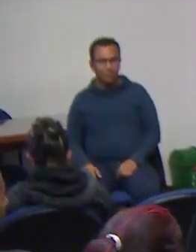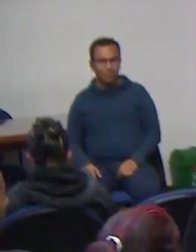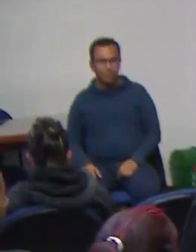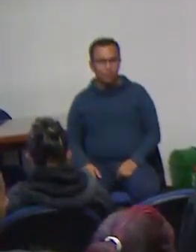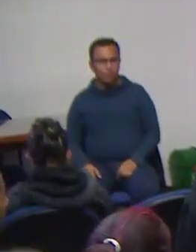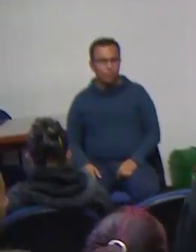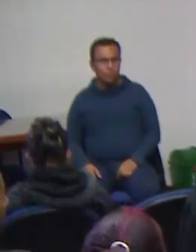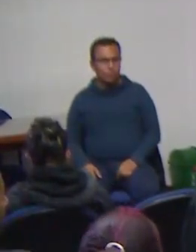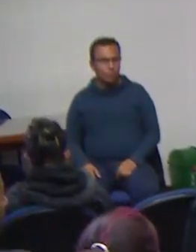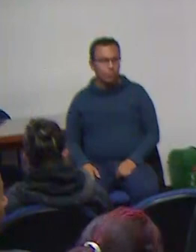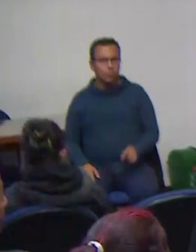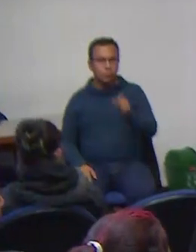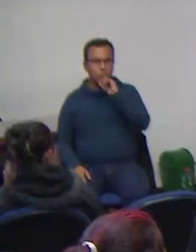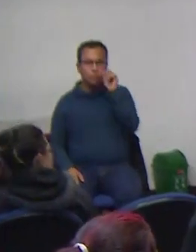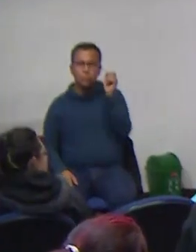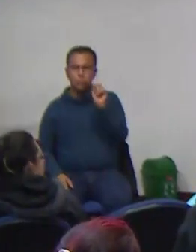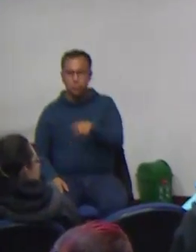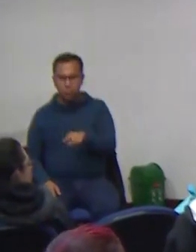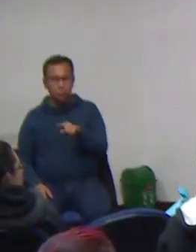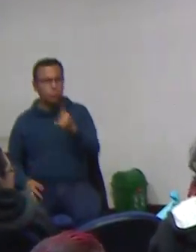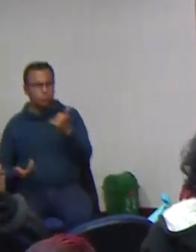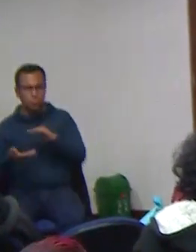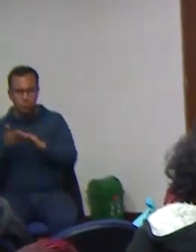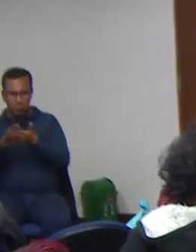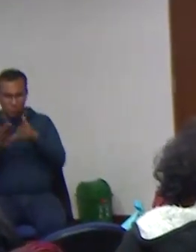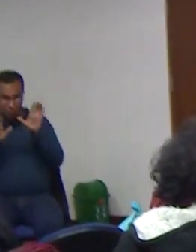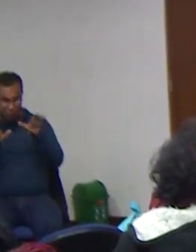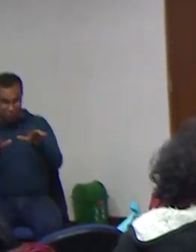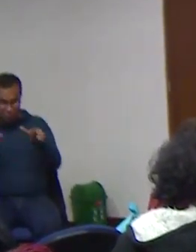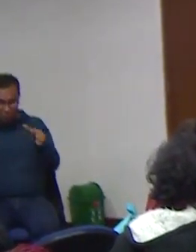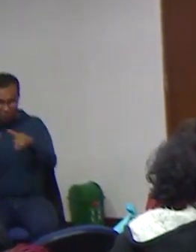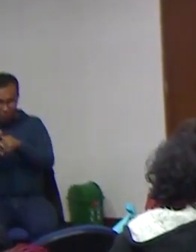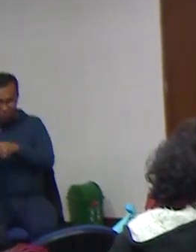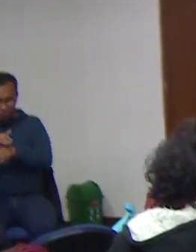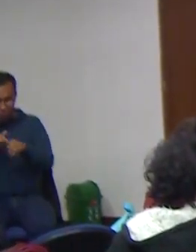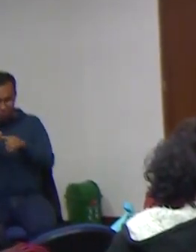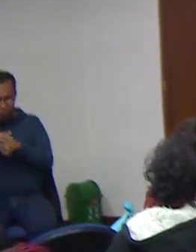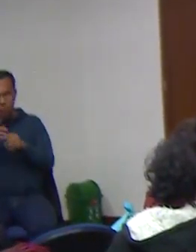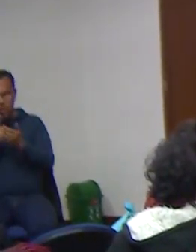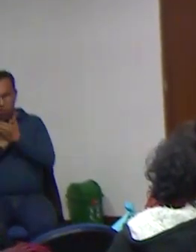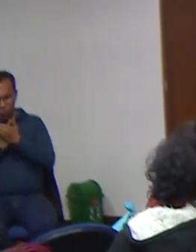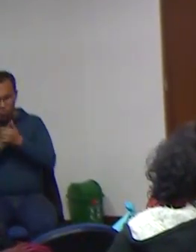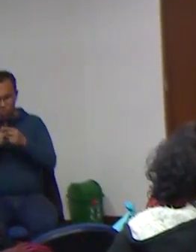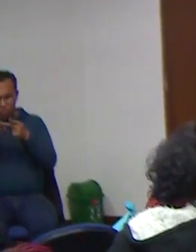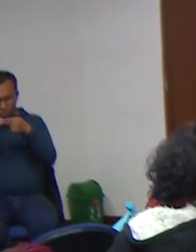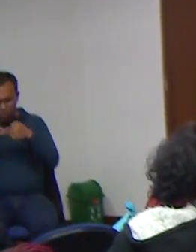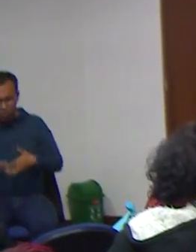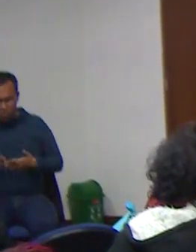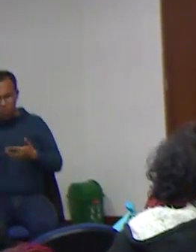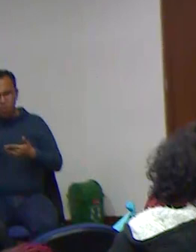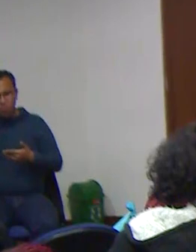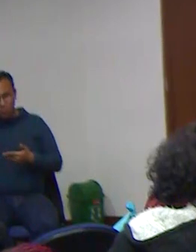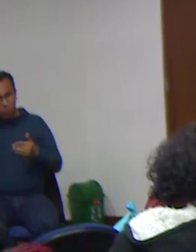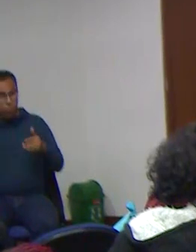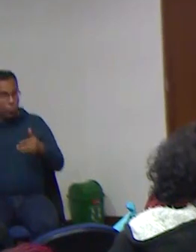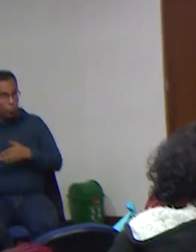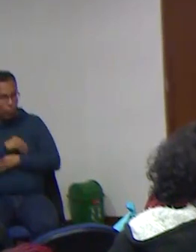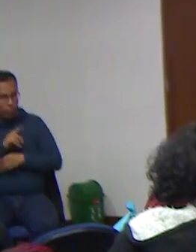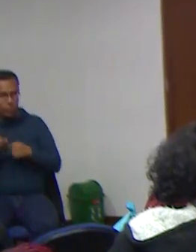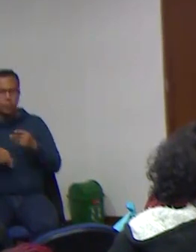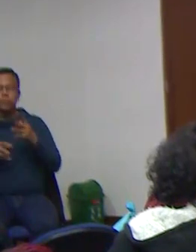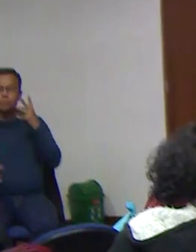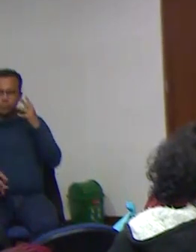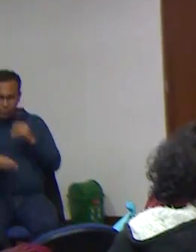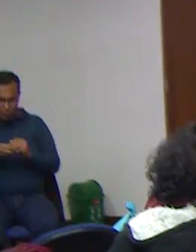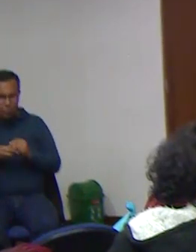ritmo una pregunta la población que ustedes manejan discapacidad intelectual todas